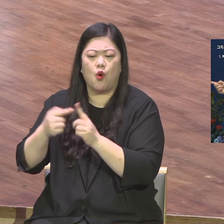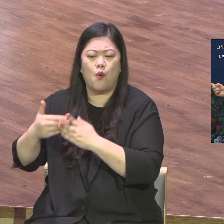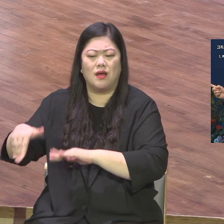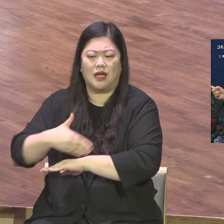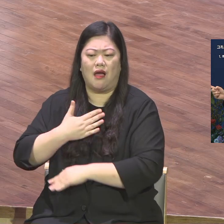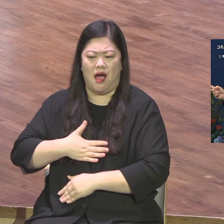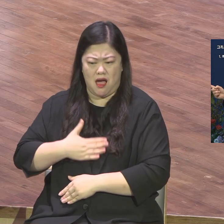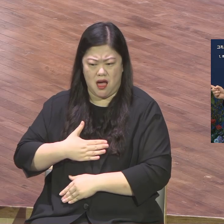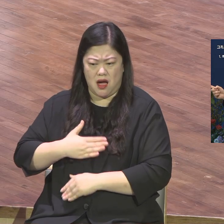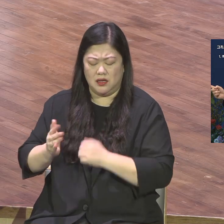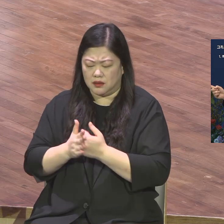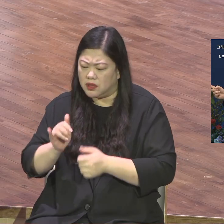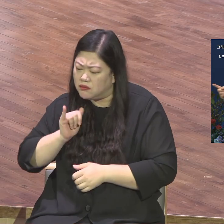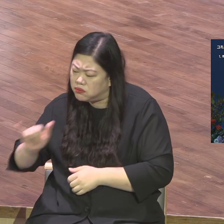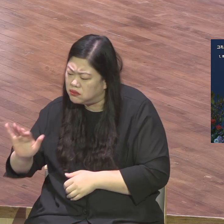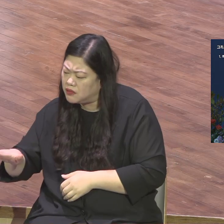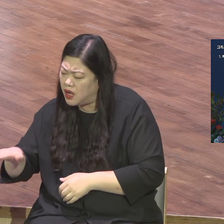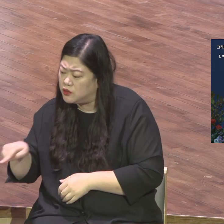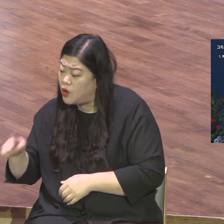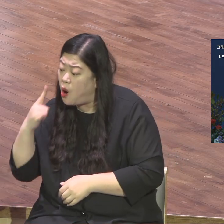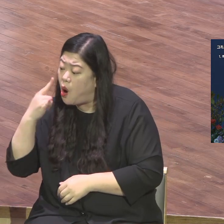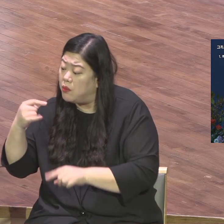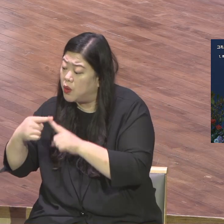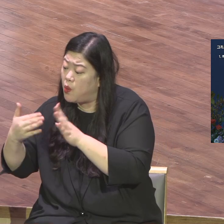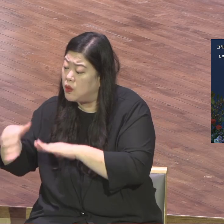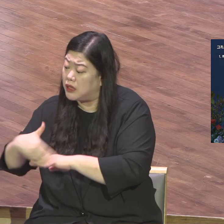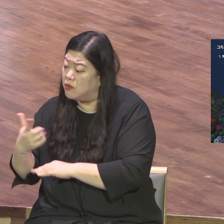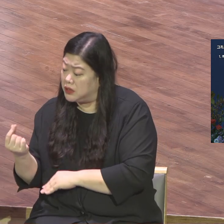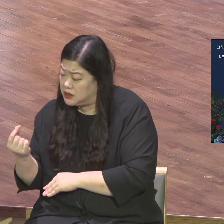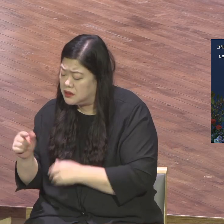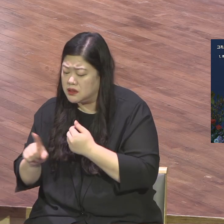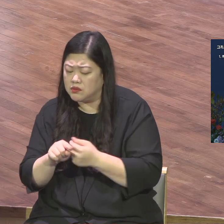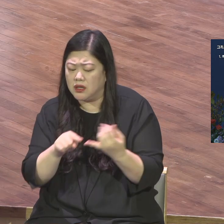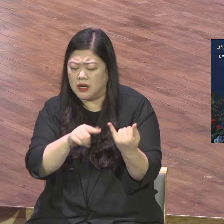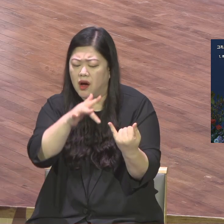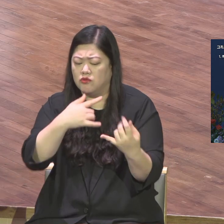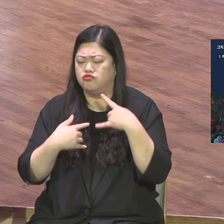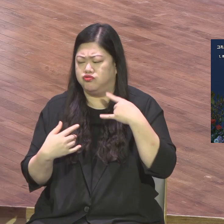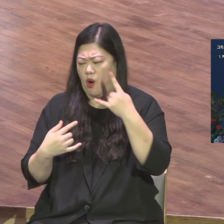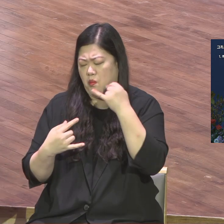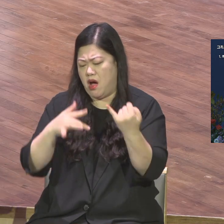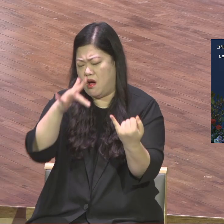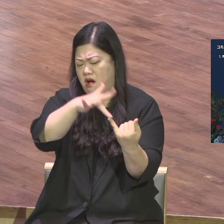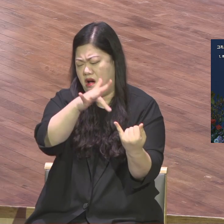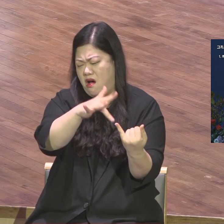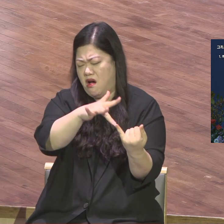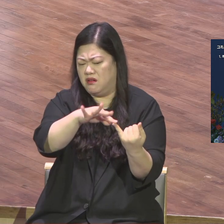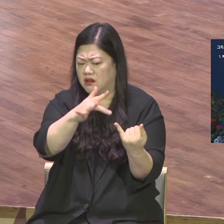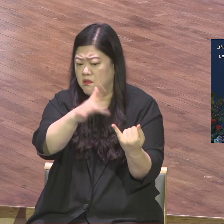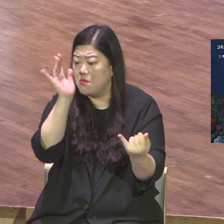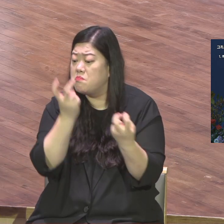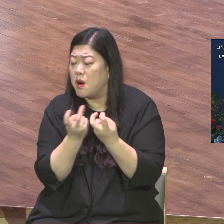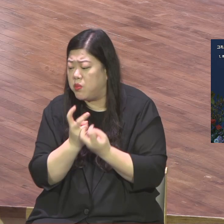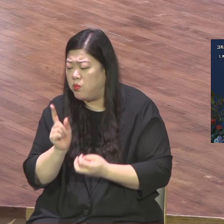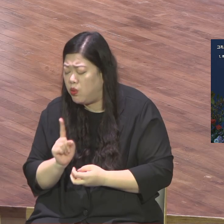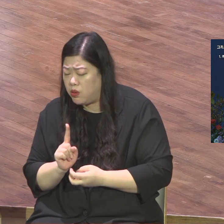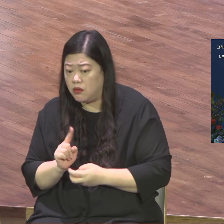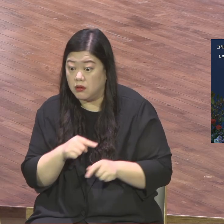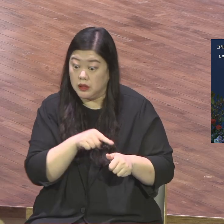있던 귀신이 물러갔다 하지 않습니까? 무슨 말입니까? 예수 그리스도 이름이 그 정도로 위대한 거예요. 그러 그분이 여러분이